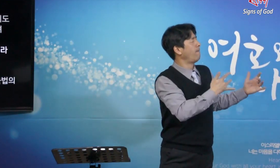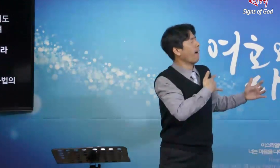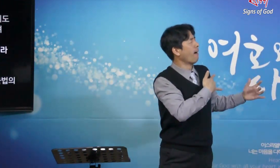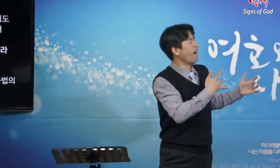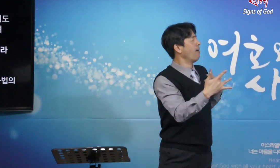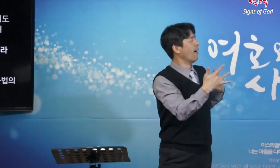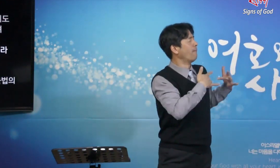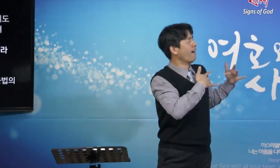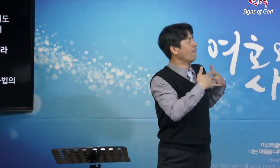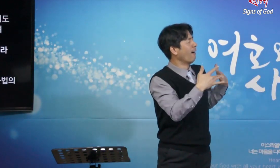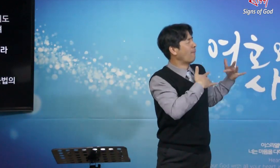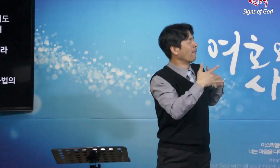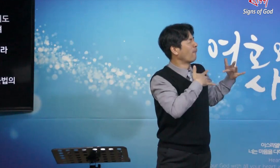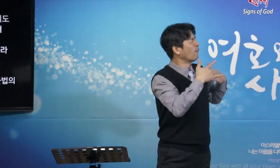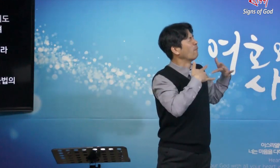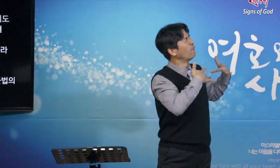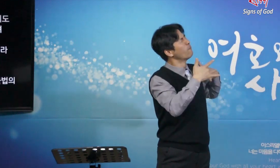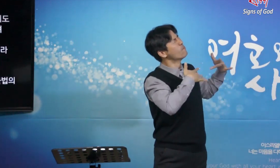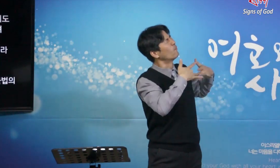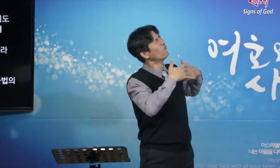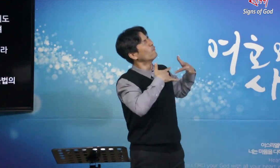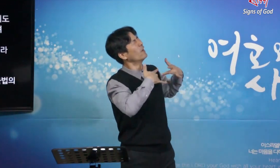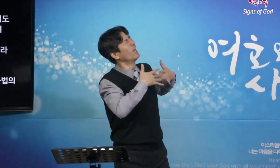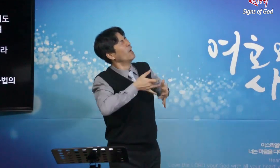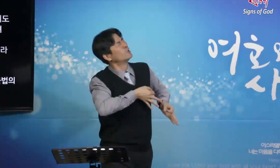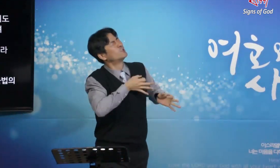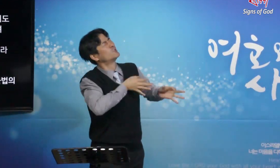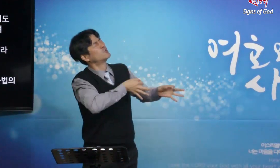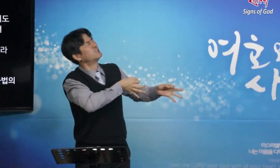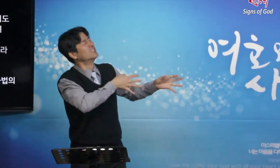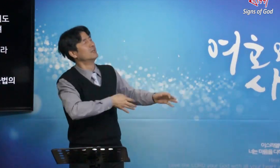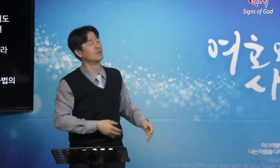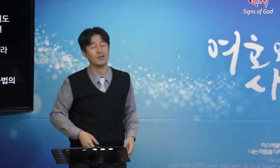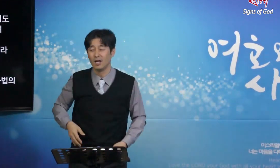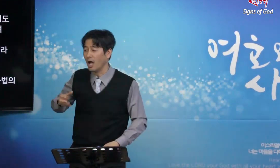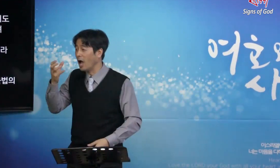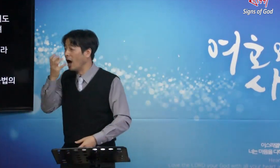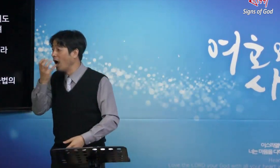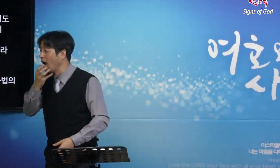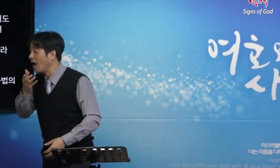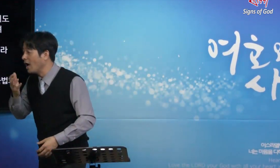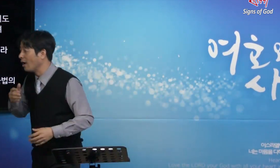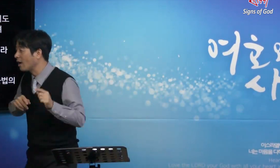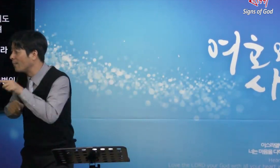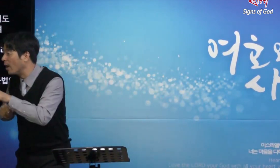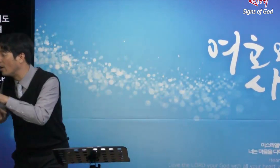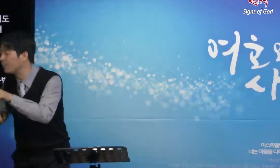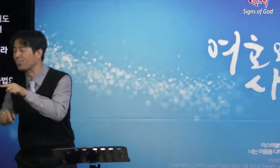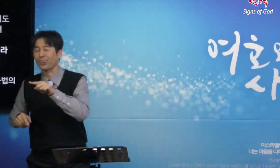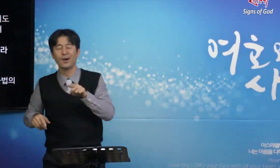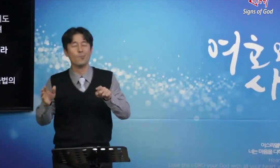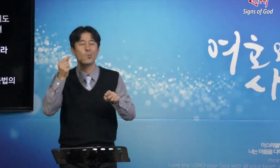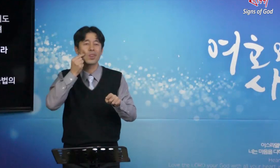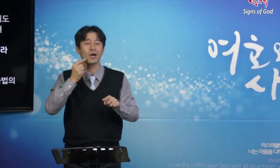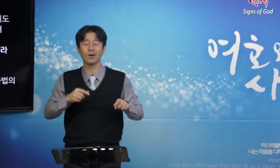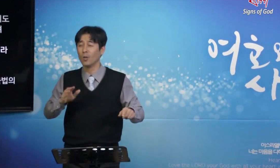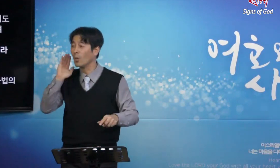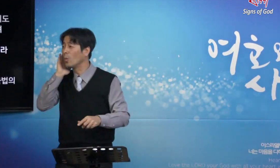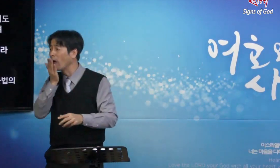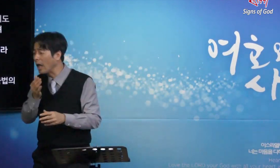또 뭐 그런 여러 가지들을 통해서 더 많은 투자가 이루어지고 더